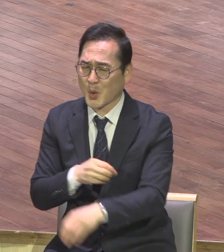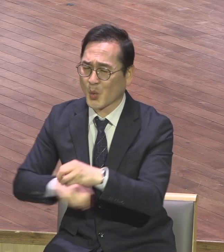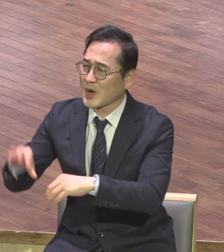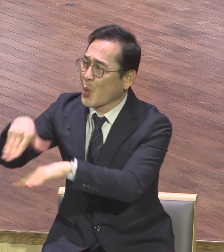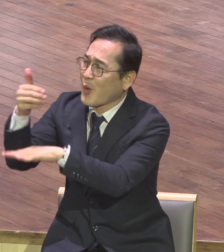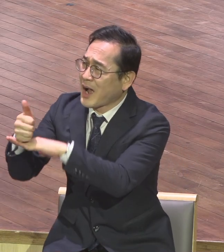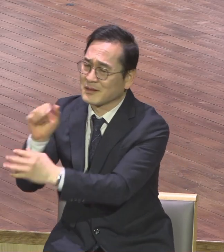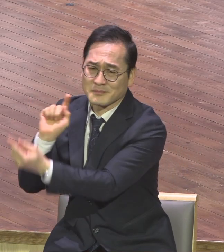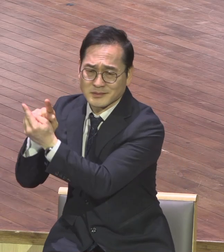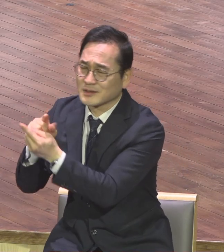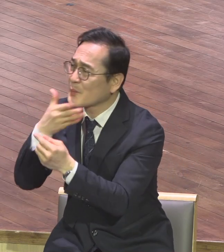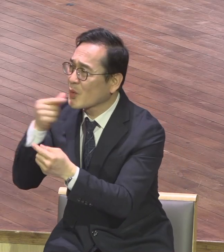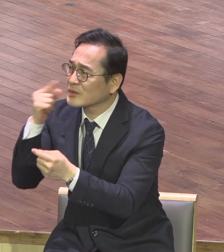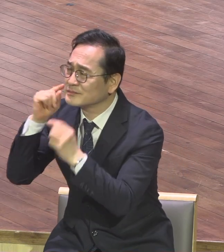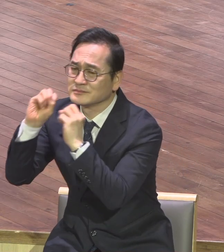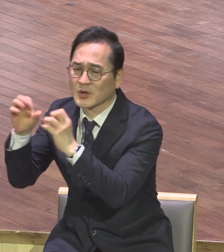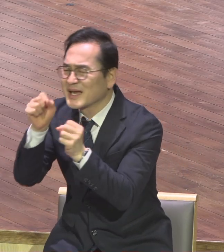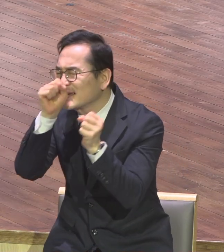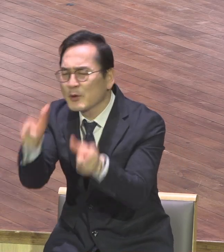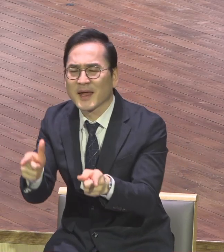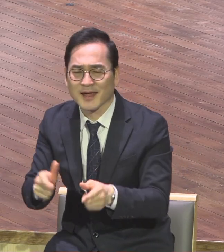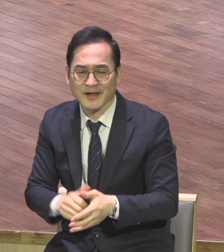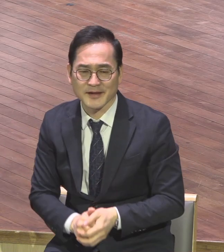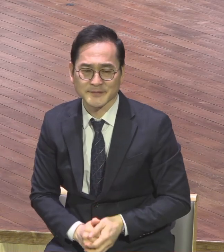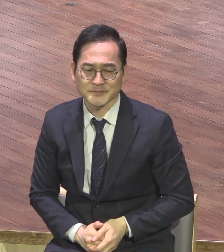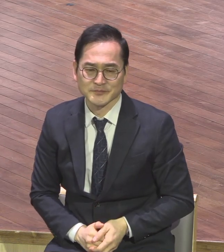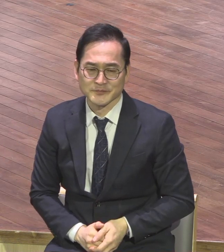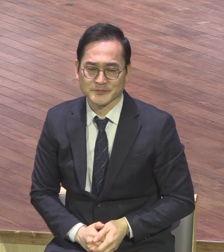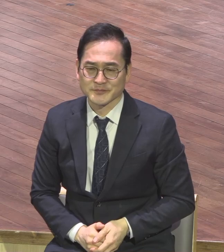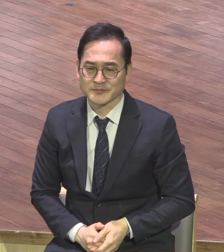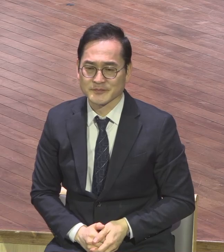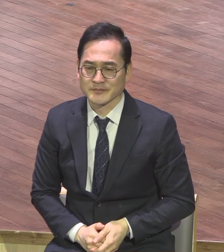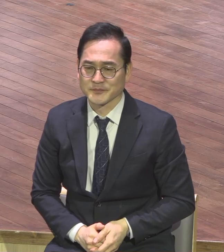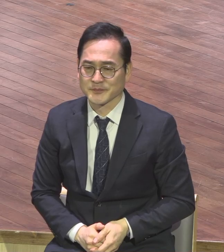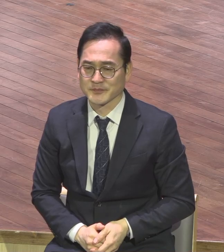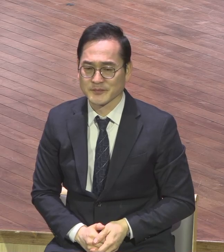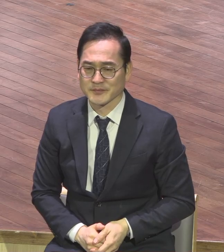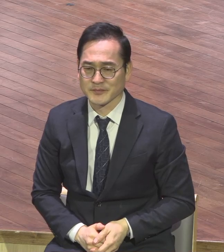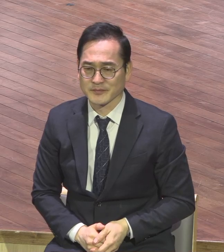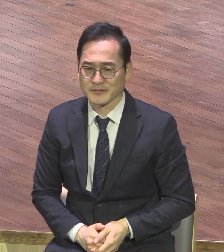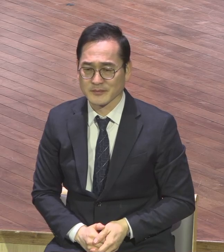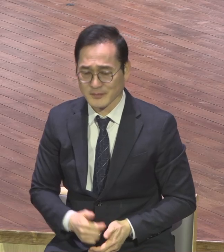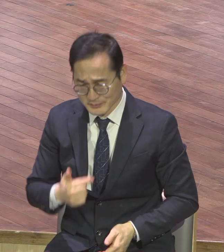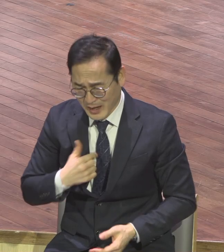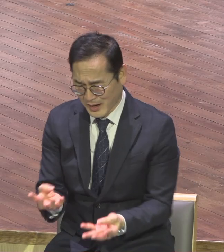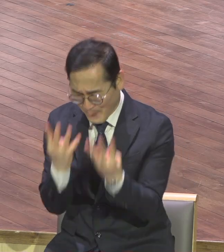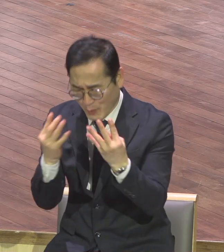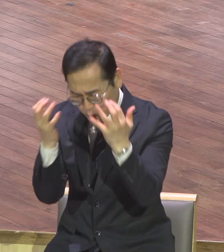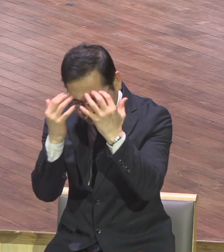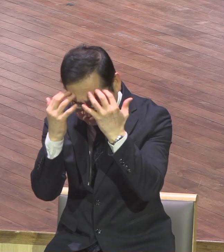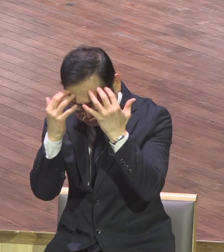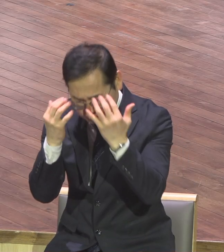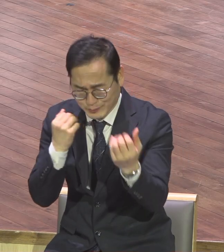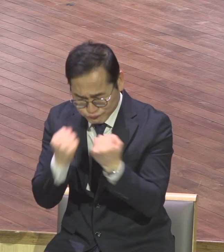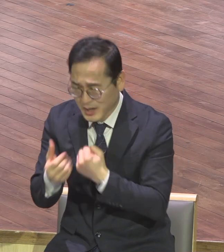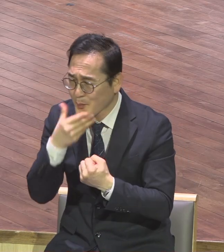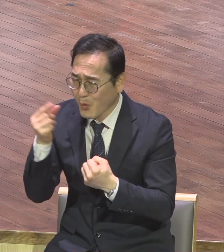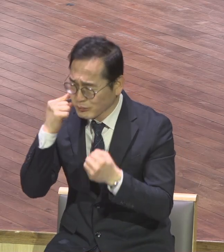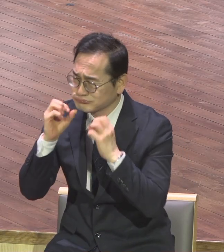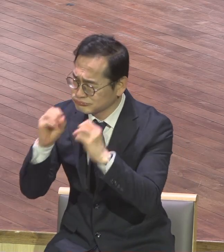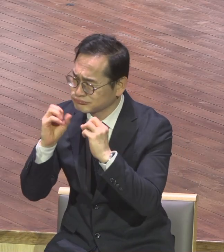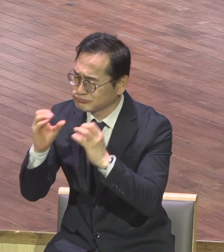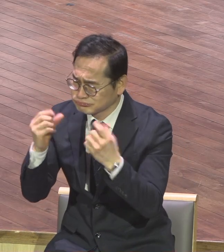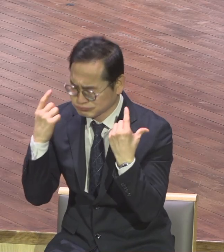하나님이신데 하나님은 어떤 방법으로든지 복음을 증거하되 나도 이렇게 복음을 증거했다. 더욱이 자신이 갇힌 것을